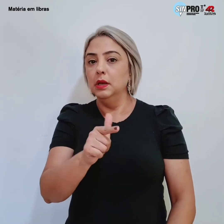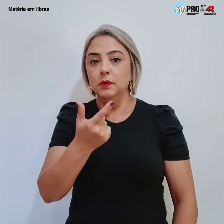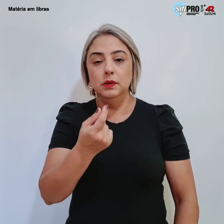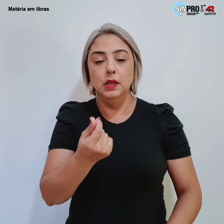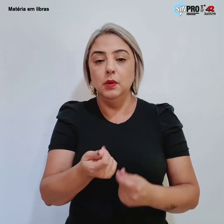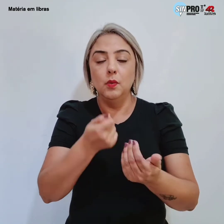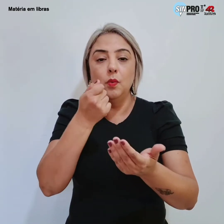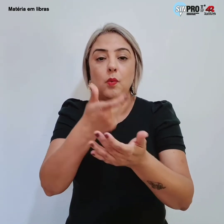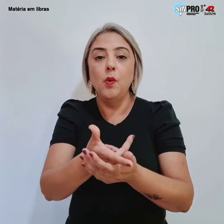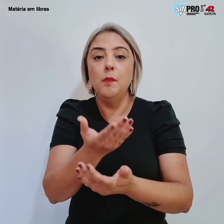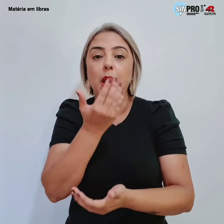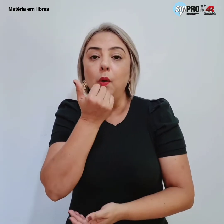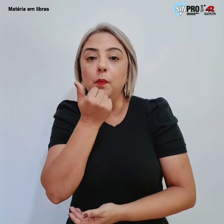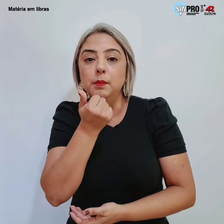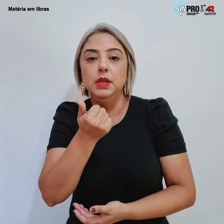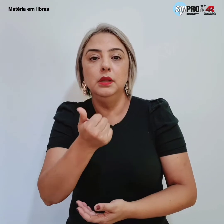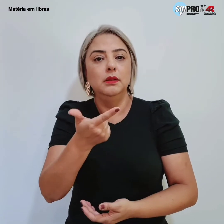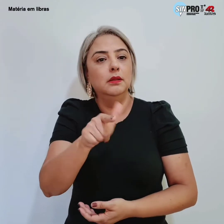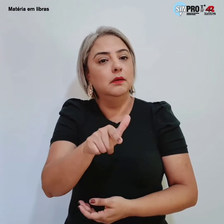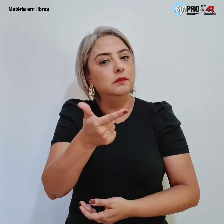não tem dinheiro para comprar os alimentos.